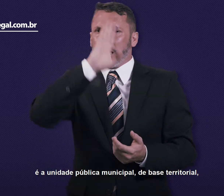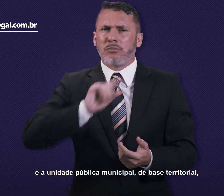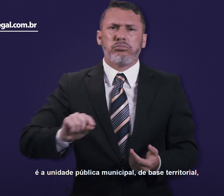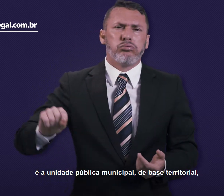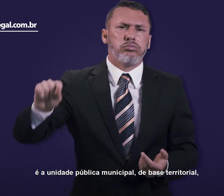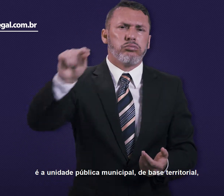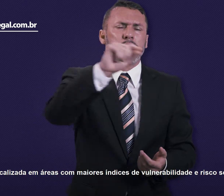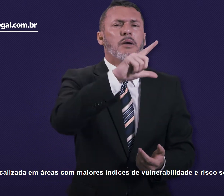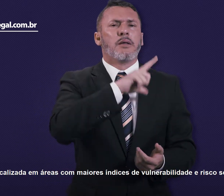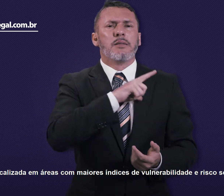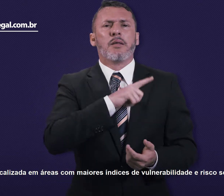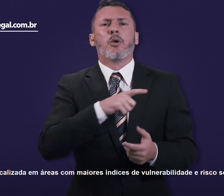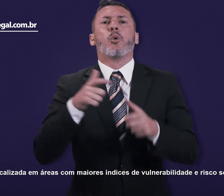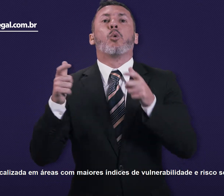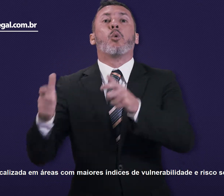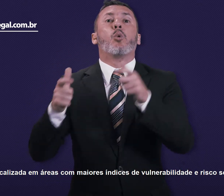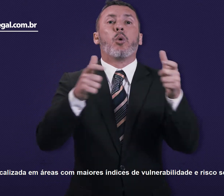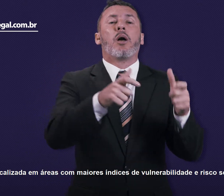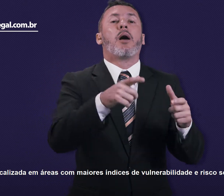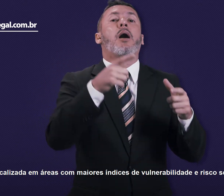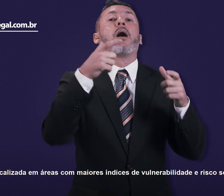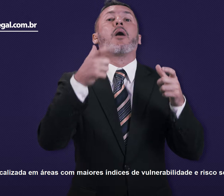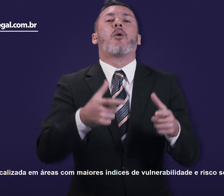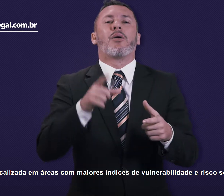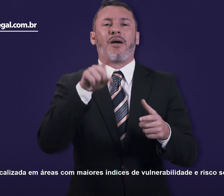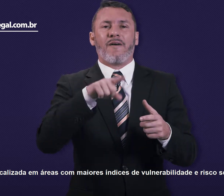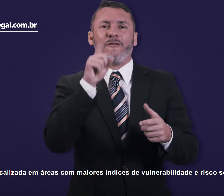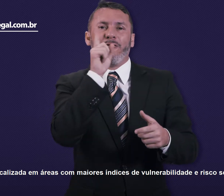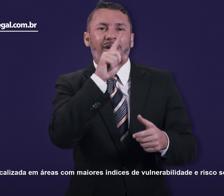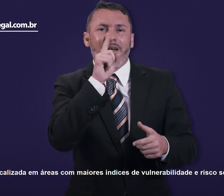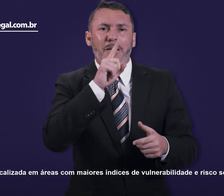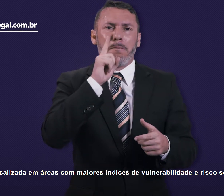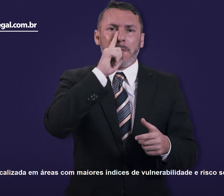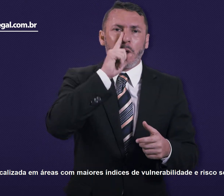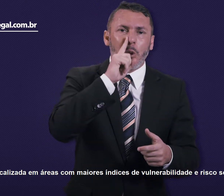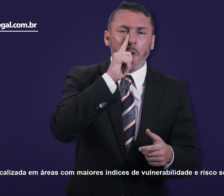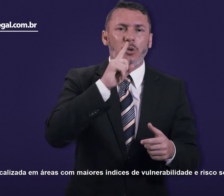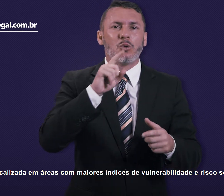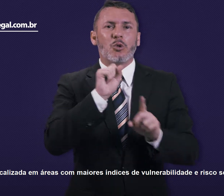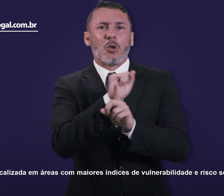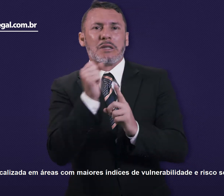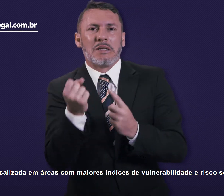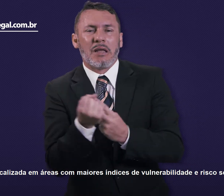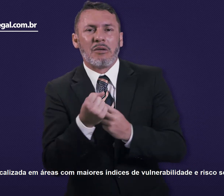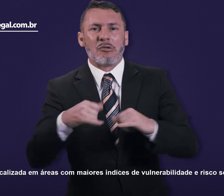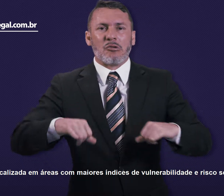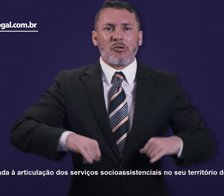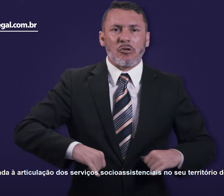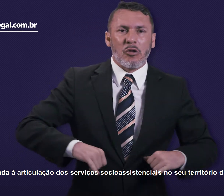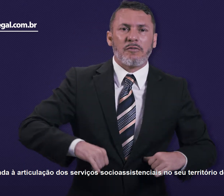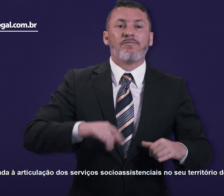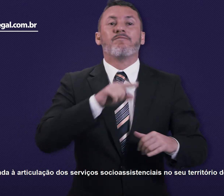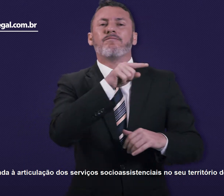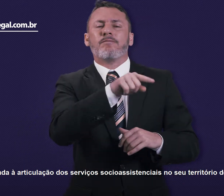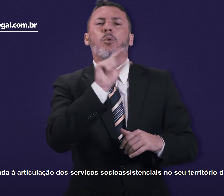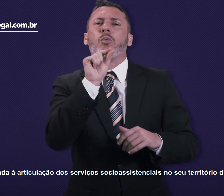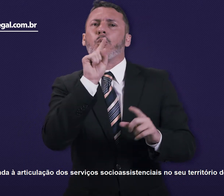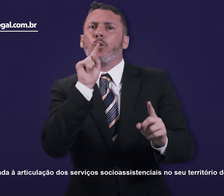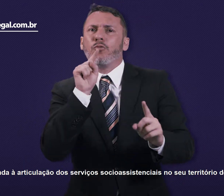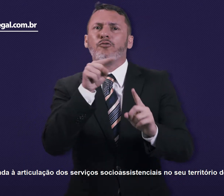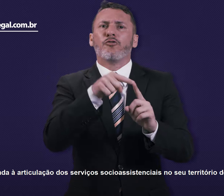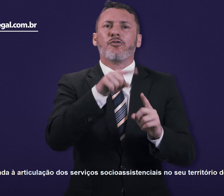base territorial localizada em áreas com maiores índices de vulnerabilidade e risco social, destinada